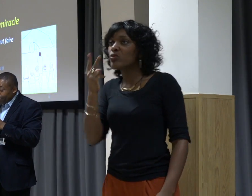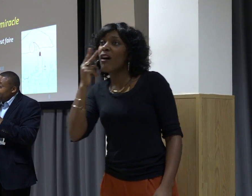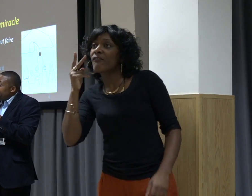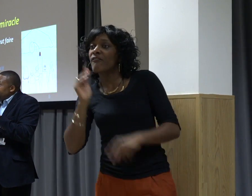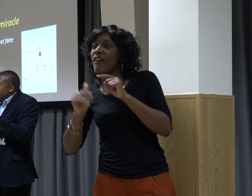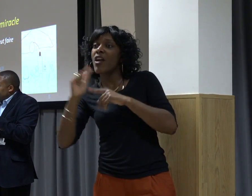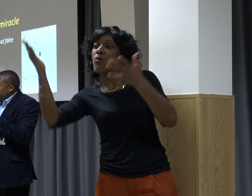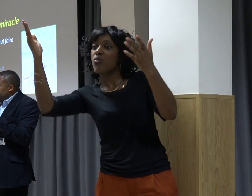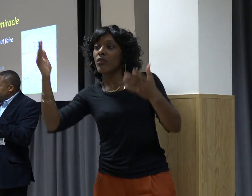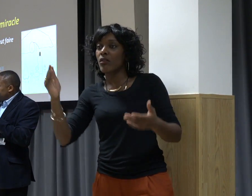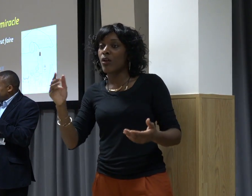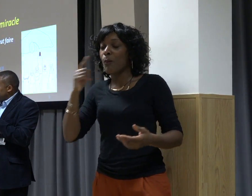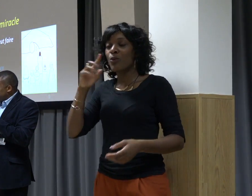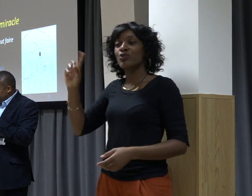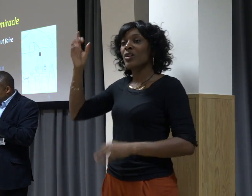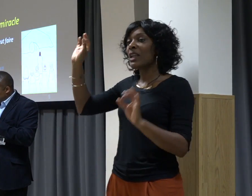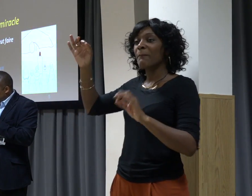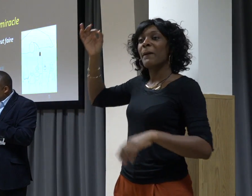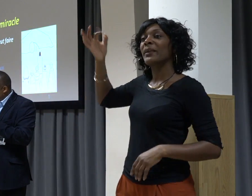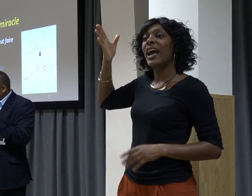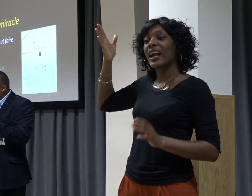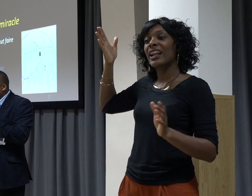Pour Dieu, il n'y a pas de miracle, en fait.